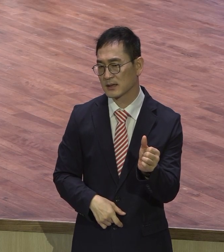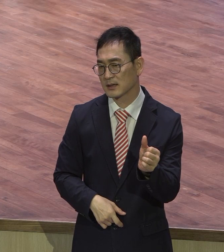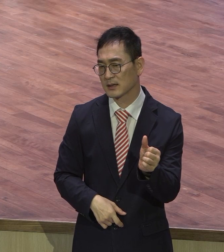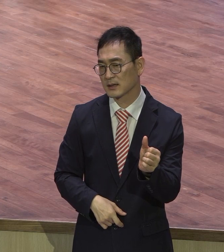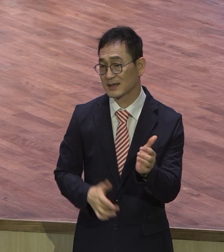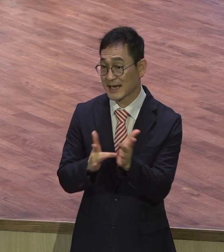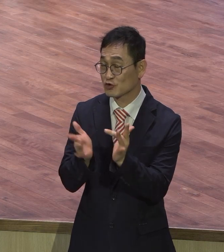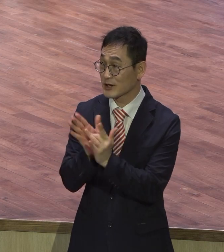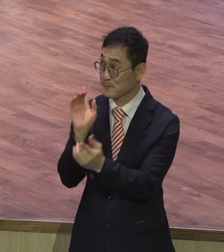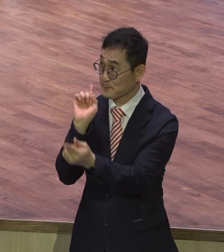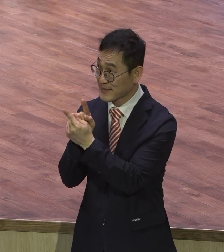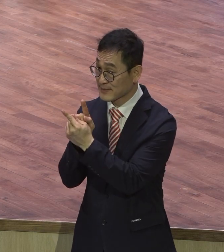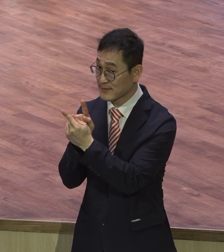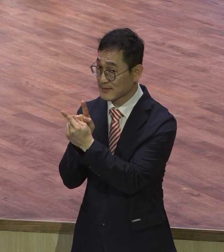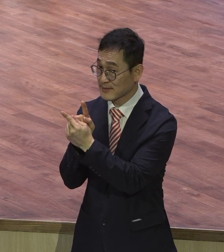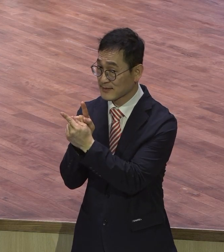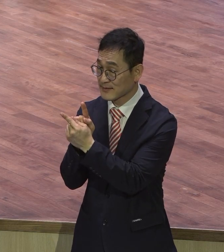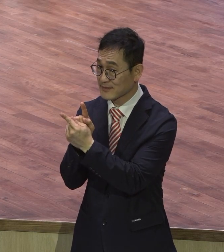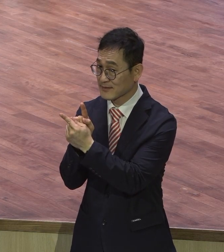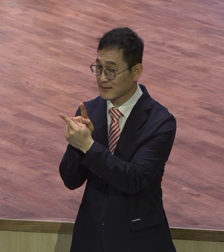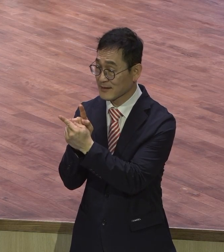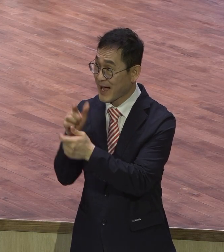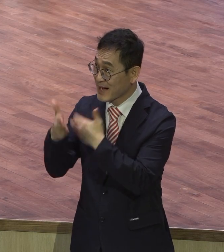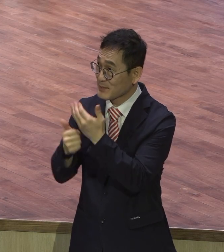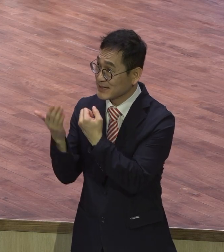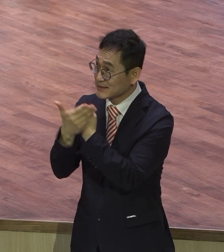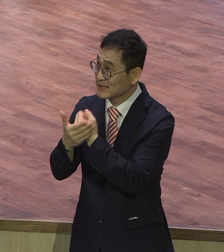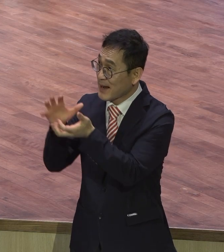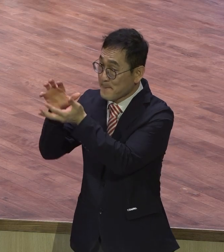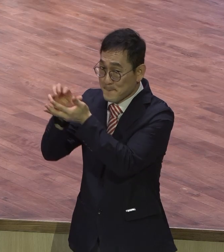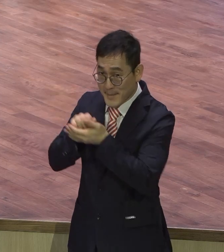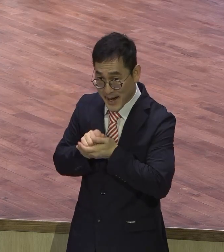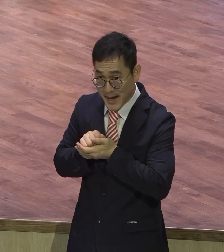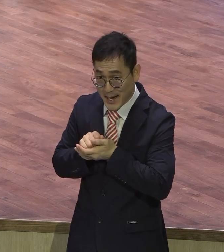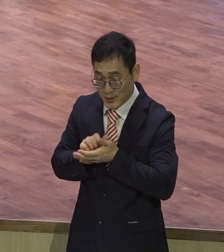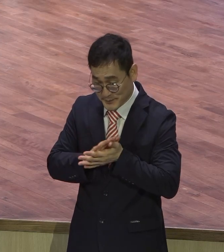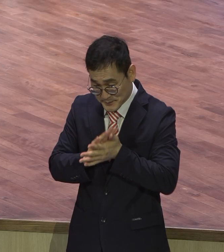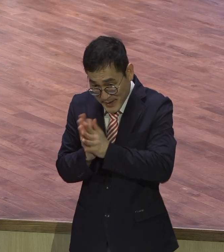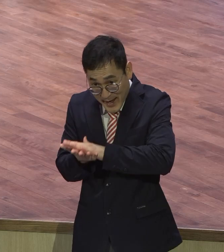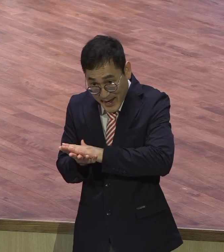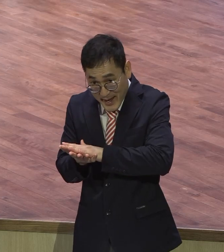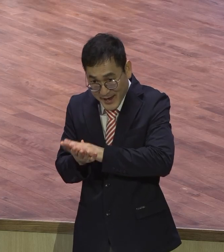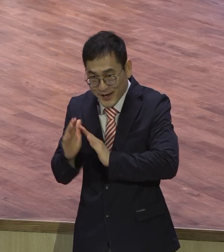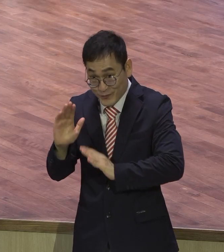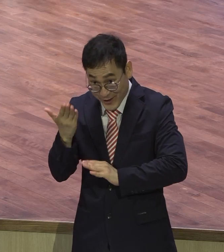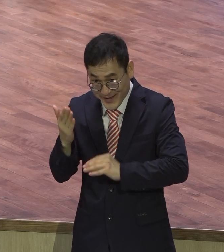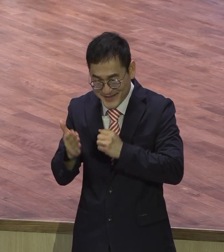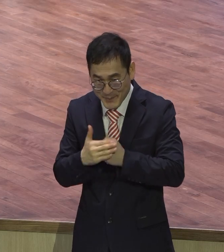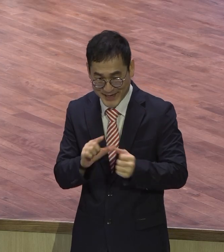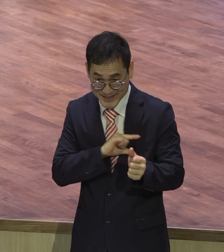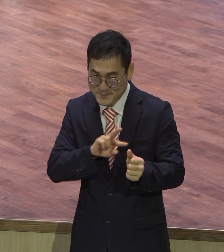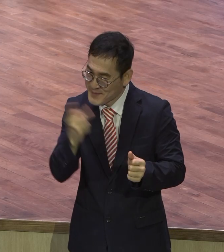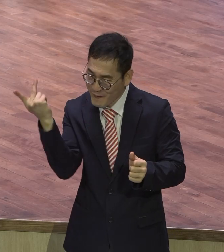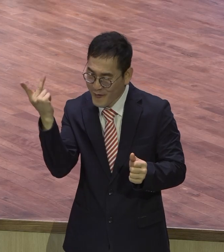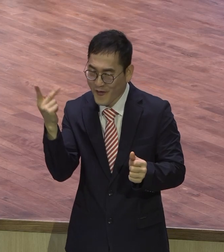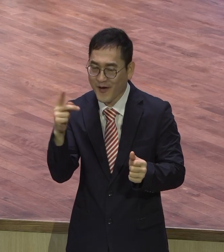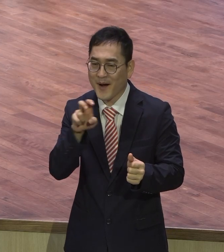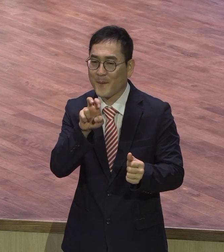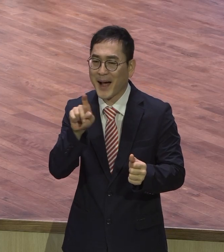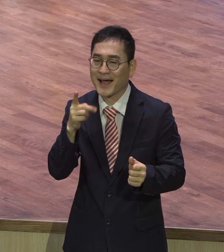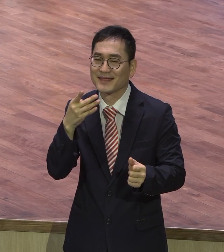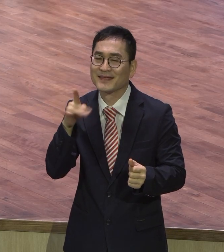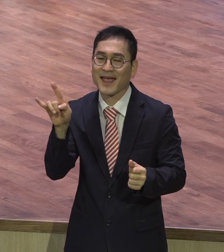예수님을 만나서 하나님의 은혜를 얻어가지고 이제는 제자 마태가 되었다 이름을 바꾼